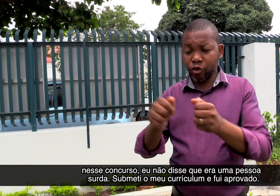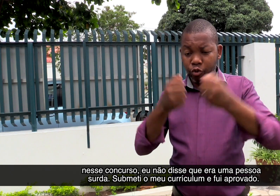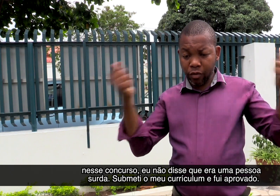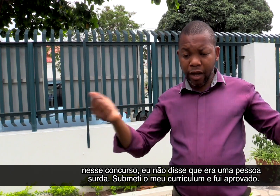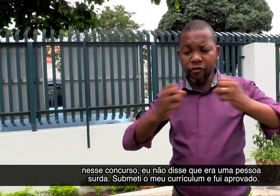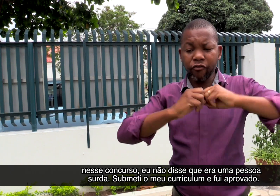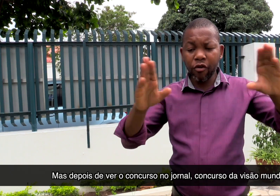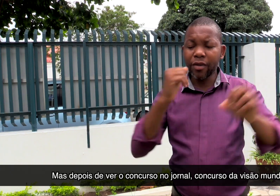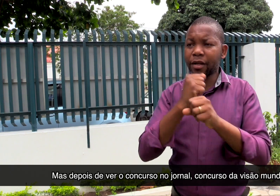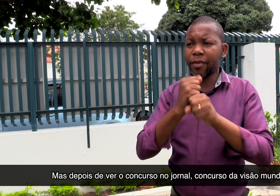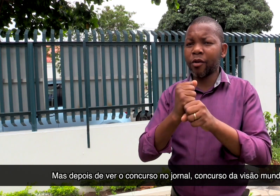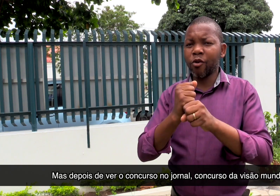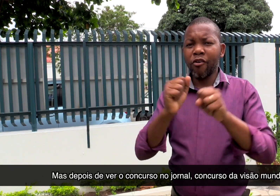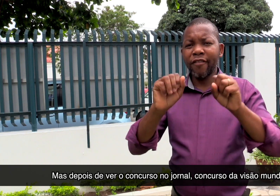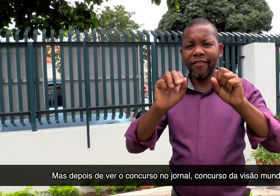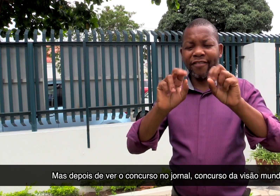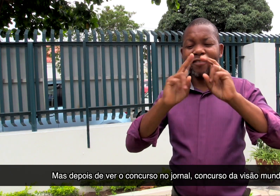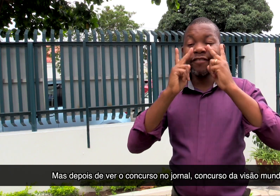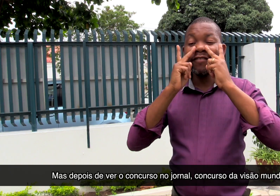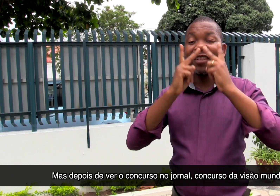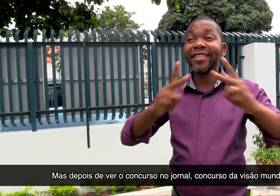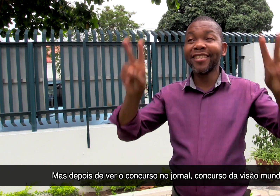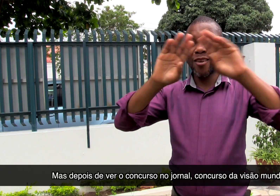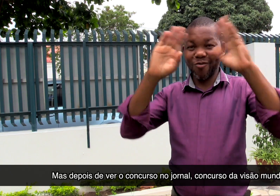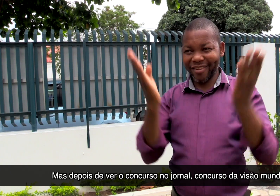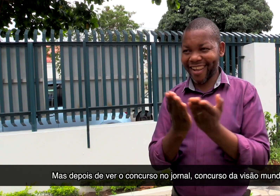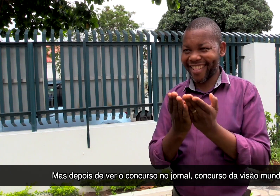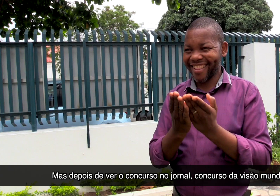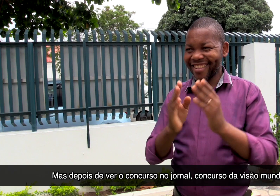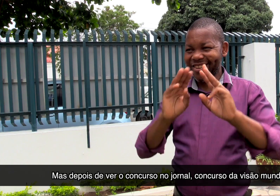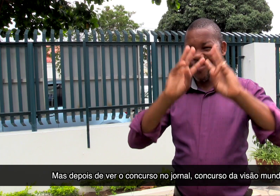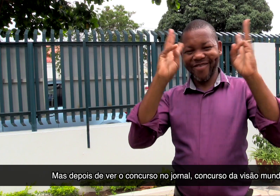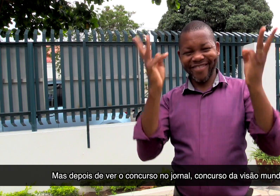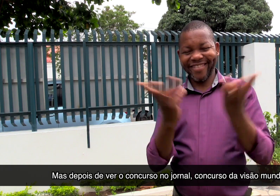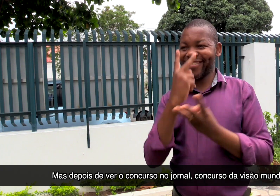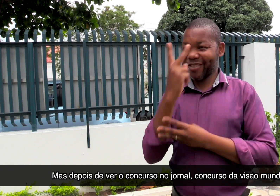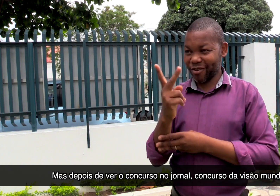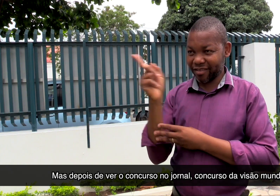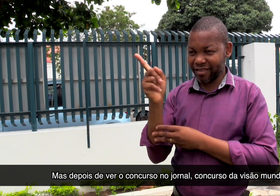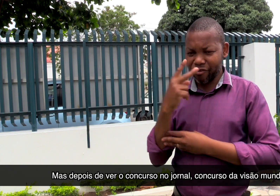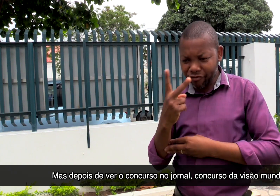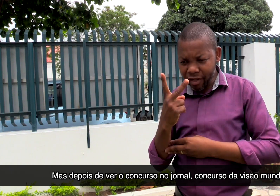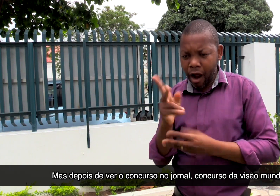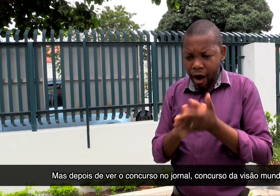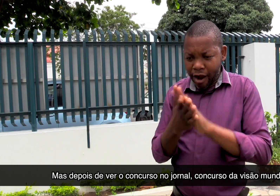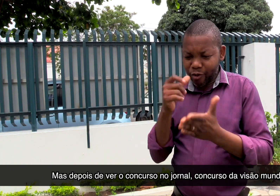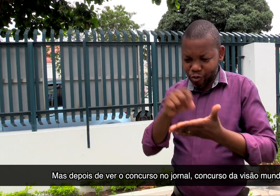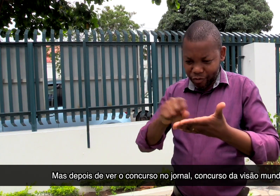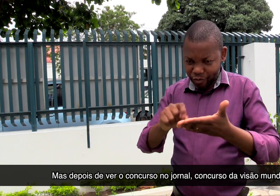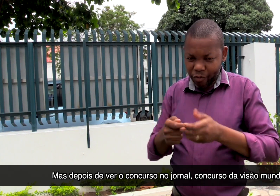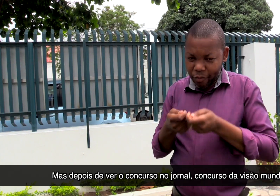não fui aprovado, mas depois de ter tido esse concurso, vi no jornal, e isso era a Visão Mundial,